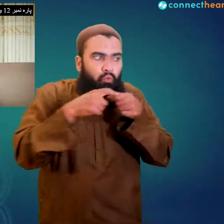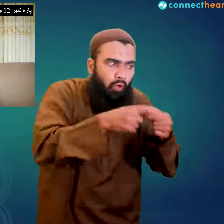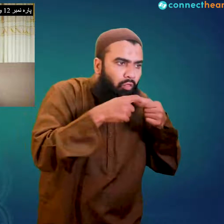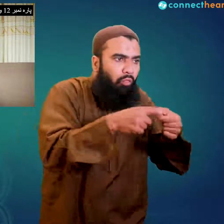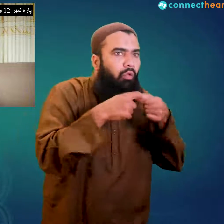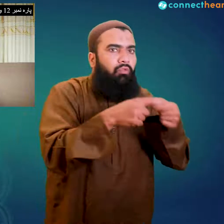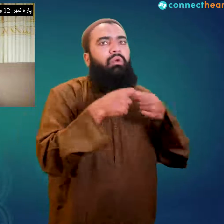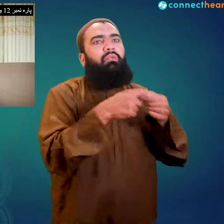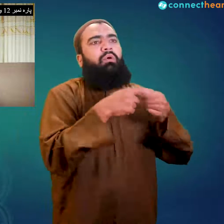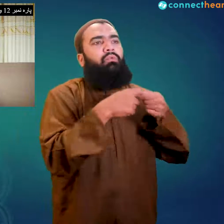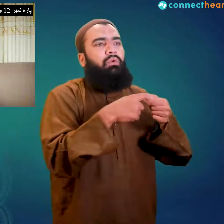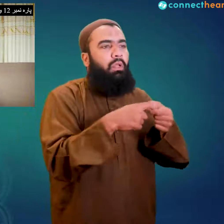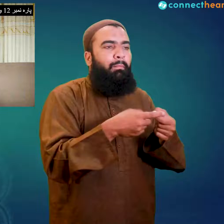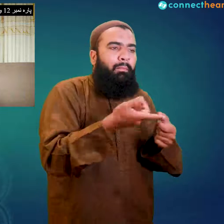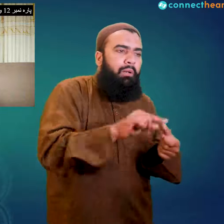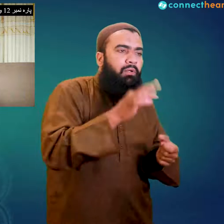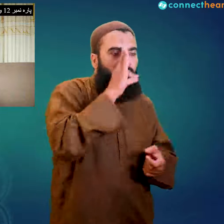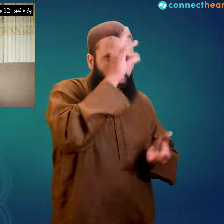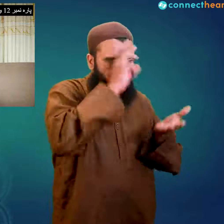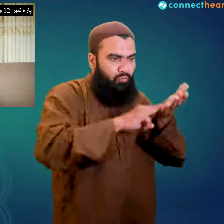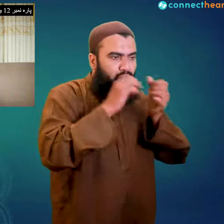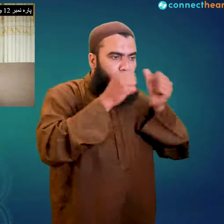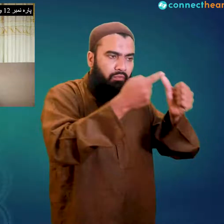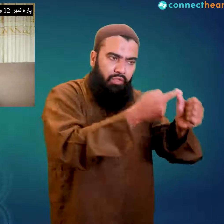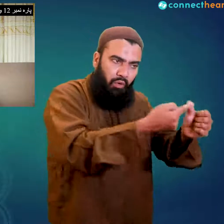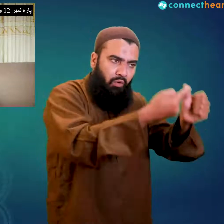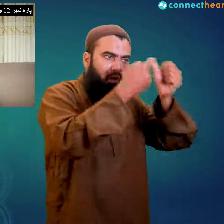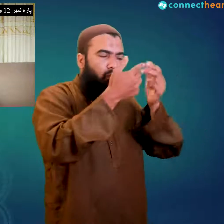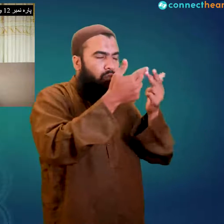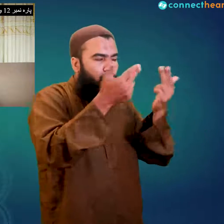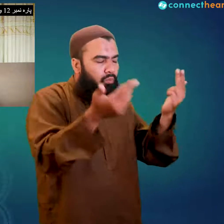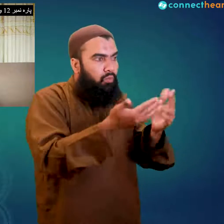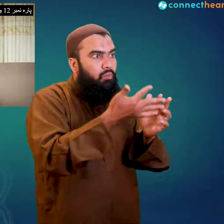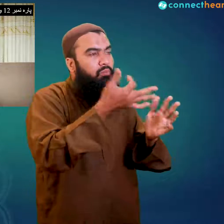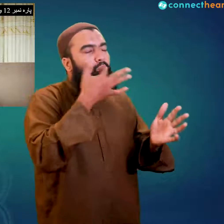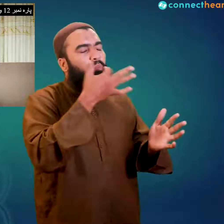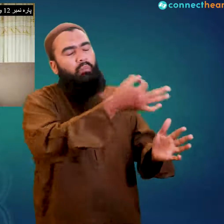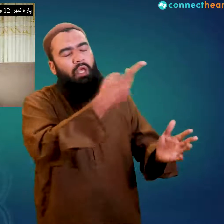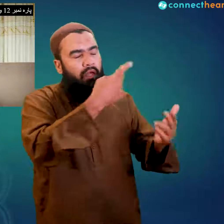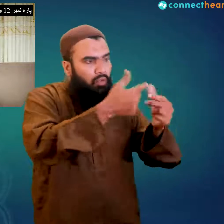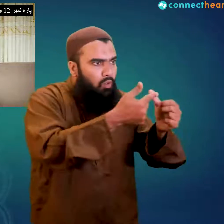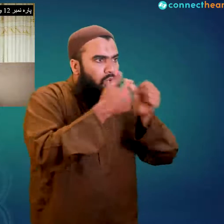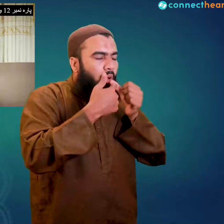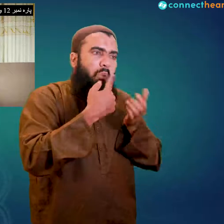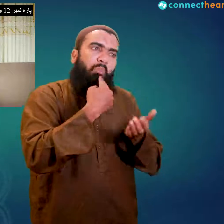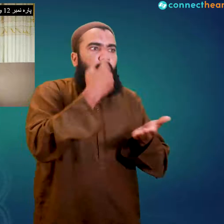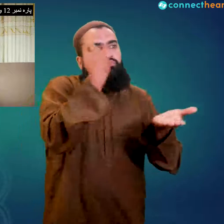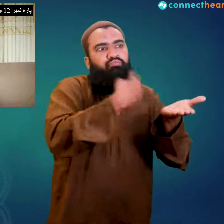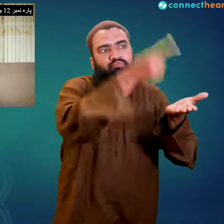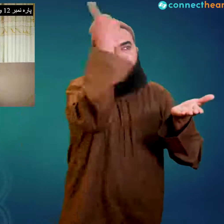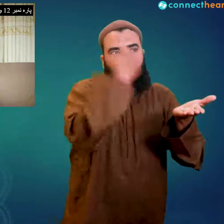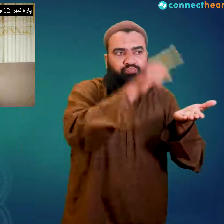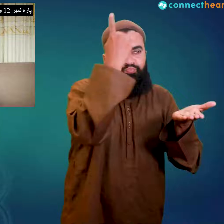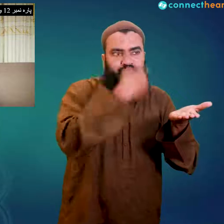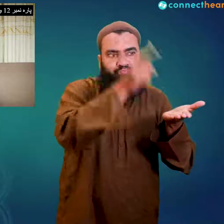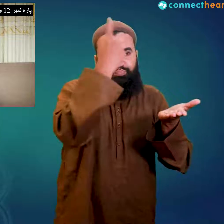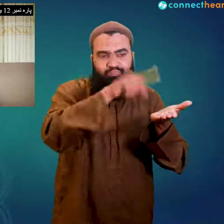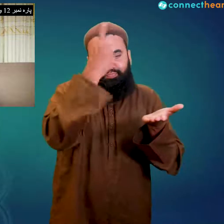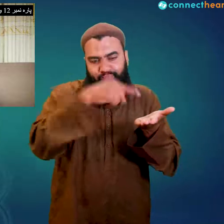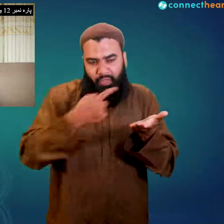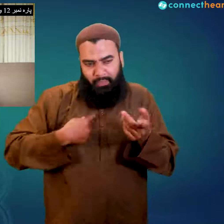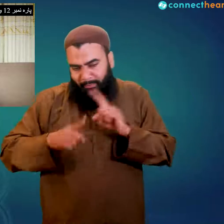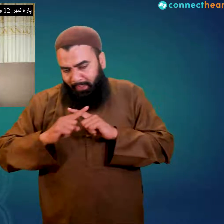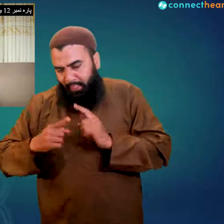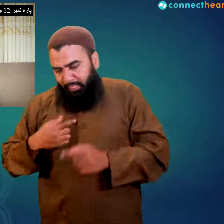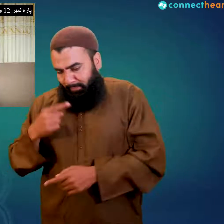واقعہ آپ کے سامنے نہیں، اس لیے اس بارے میں آپ کچھ بتا نہیں سکیں گے۔ اللہ رب العزت نے پوری صورت نازل فرما دی اور